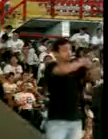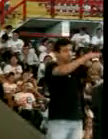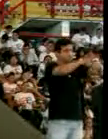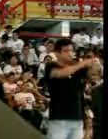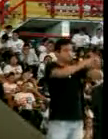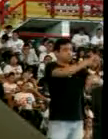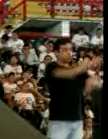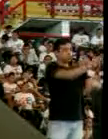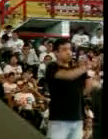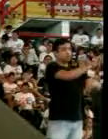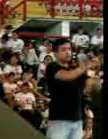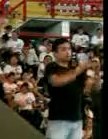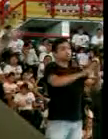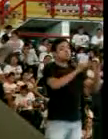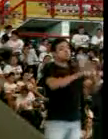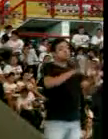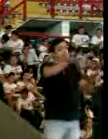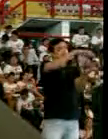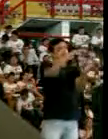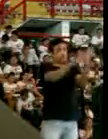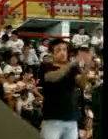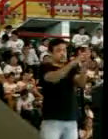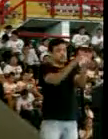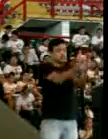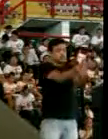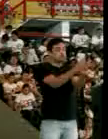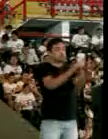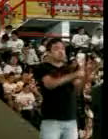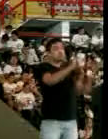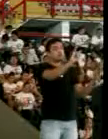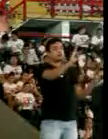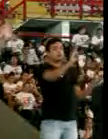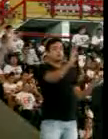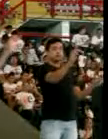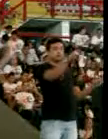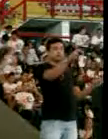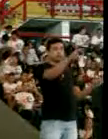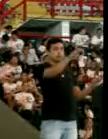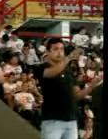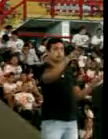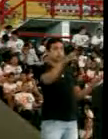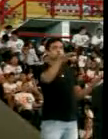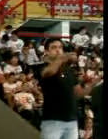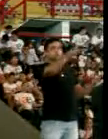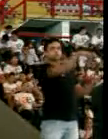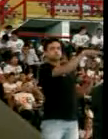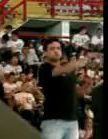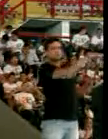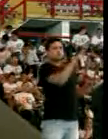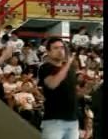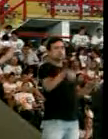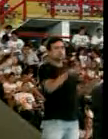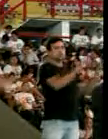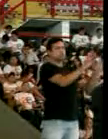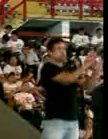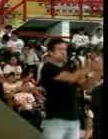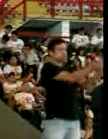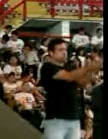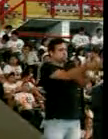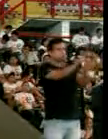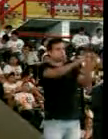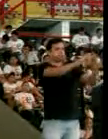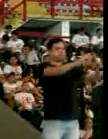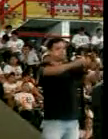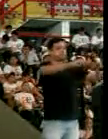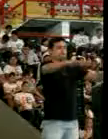no Sertão Central, nos Inhamuns, nós já encontramos áreas que se tornaram